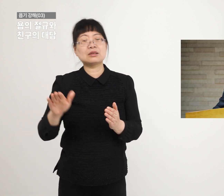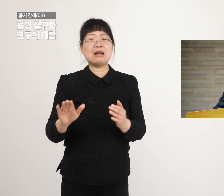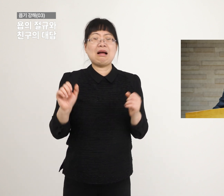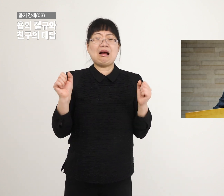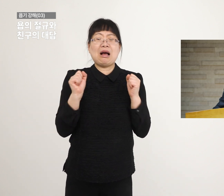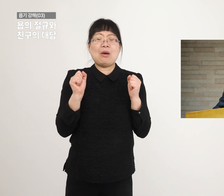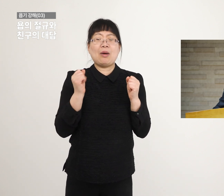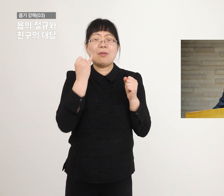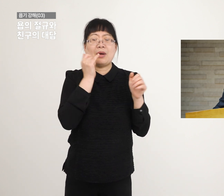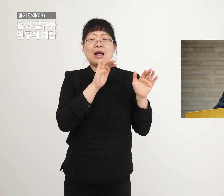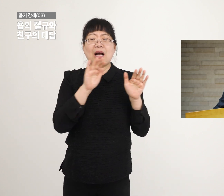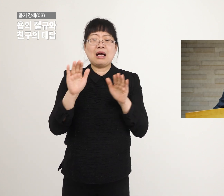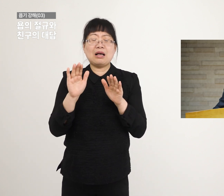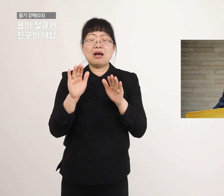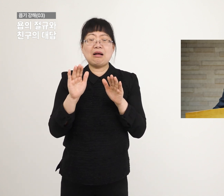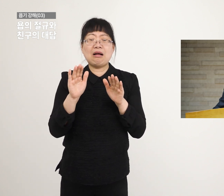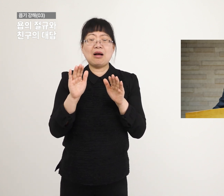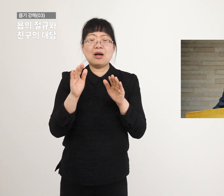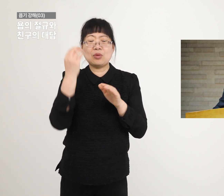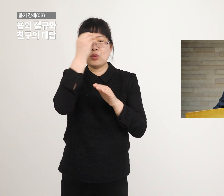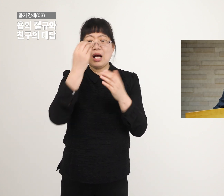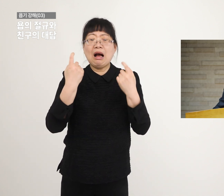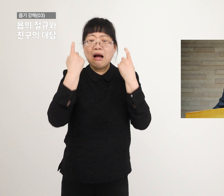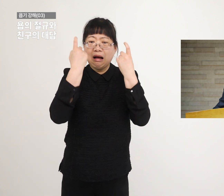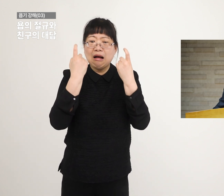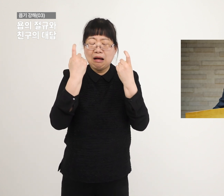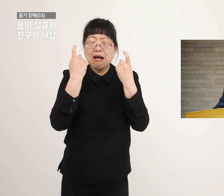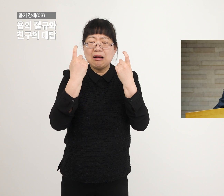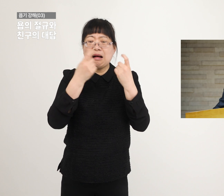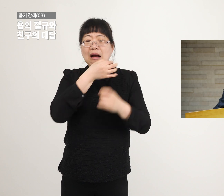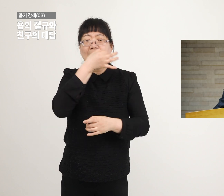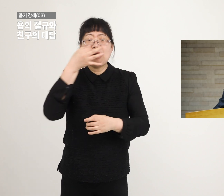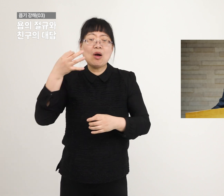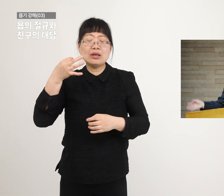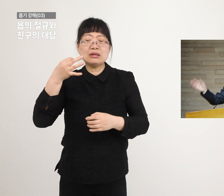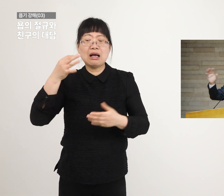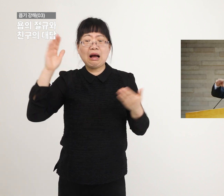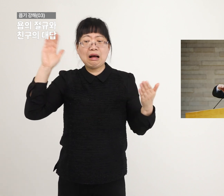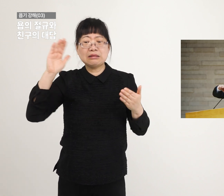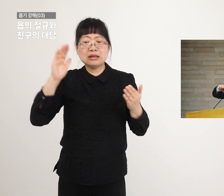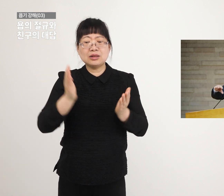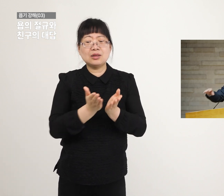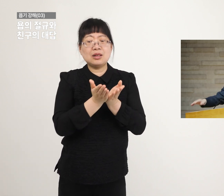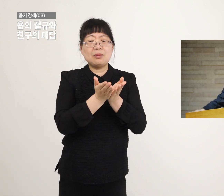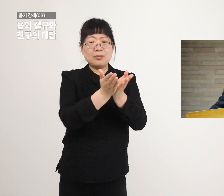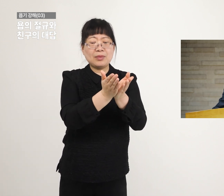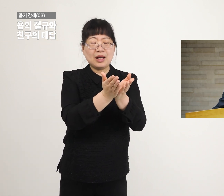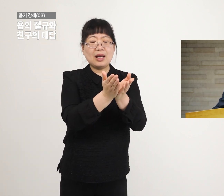차가운 바닷속에 수학여행길에 흥겨웠던 아이들이 배와 함께